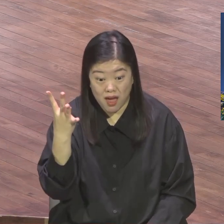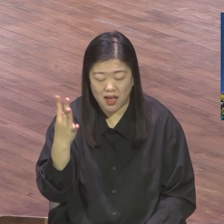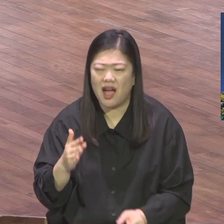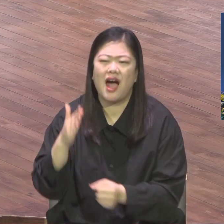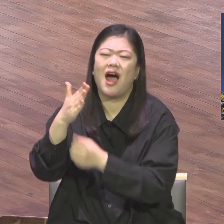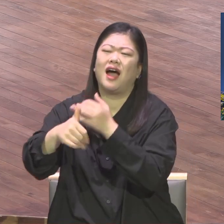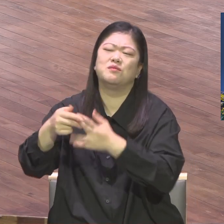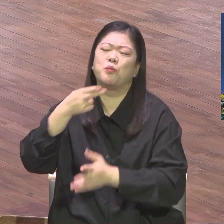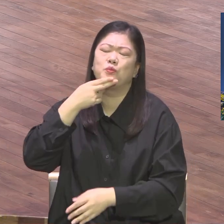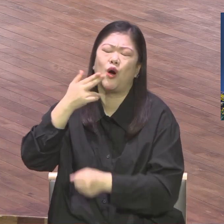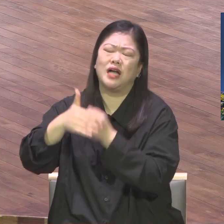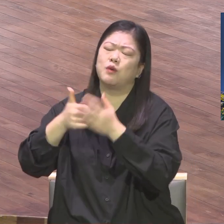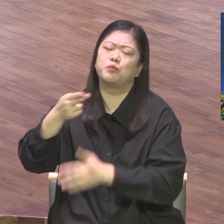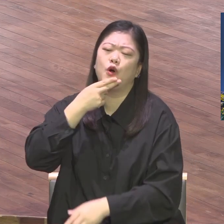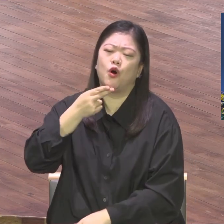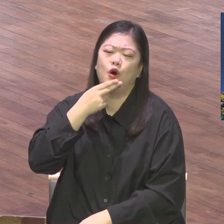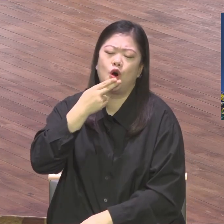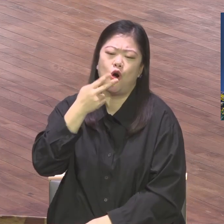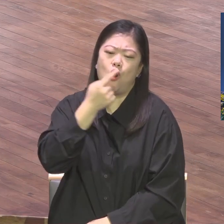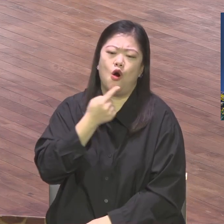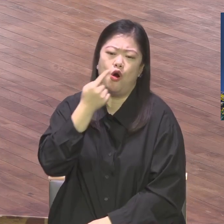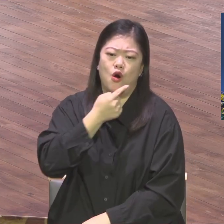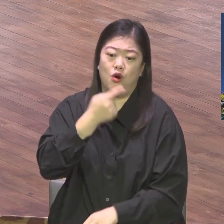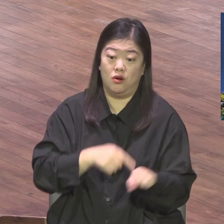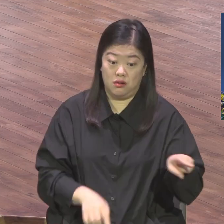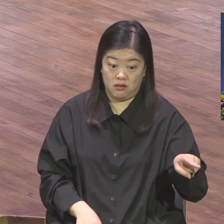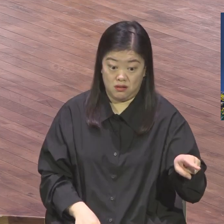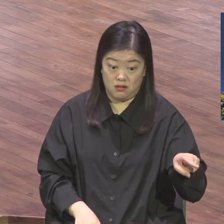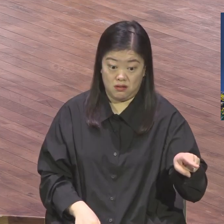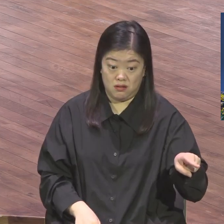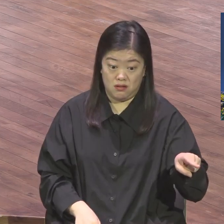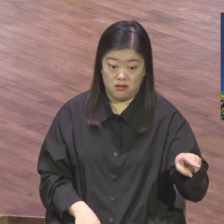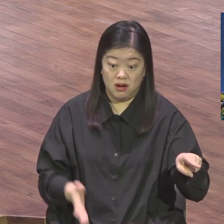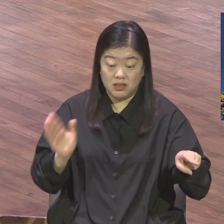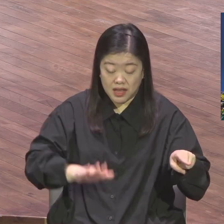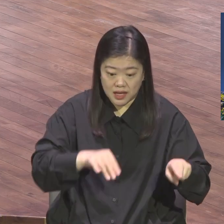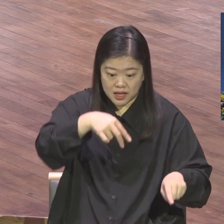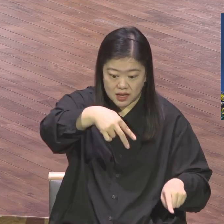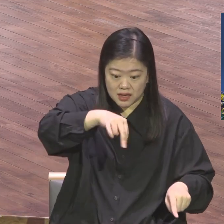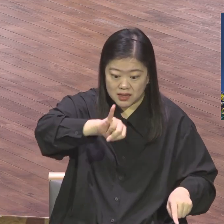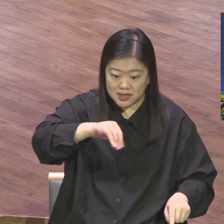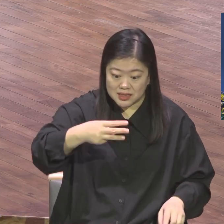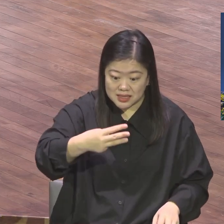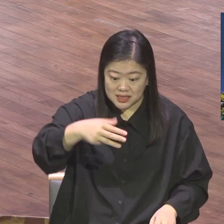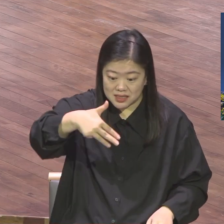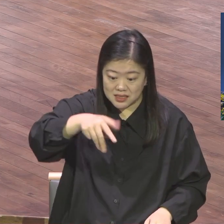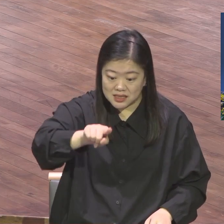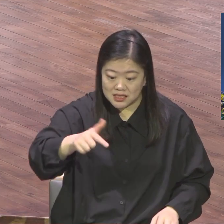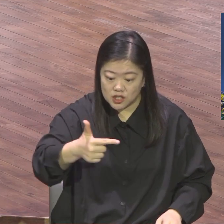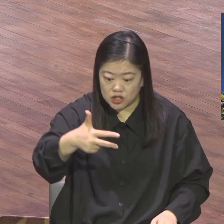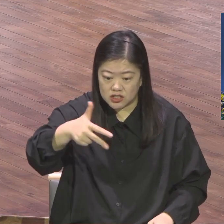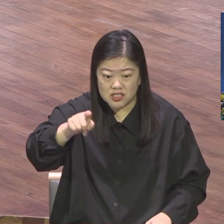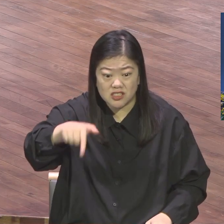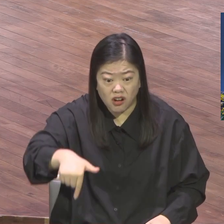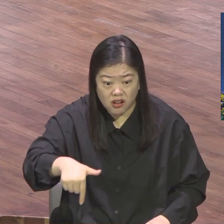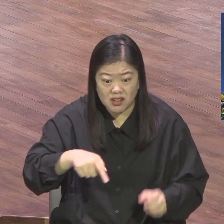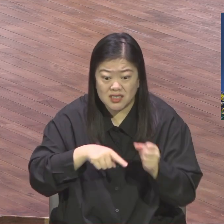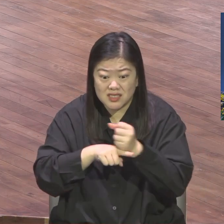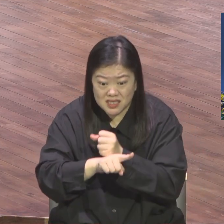나옵니다. 열심히 나오는데 삶의 현장에서는 하나님이 없는